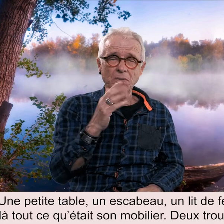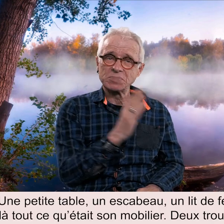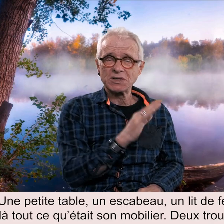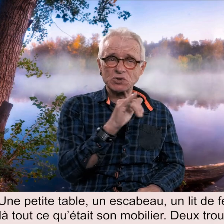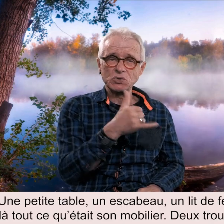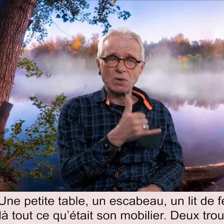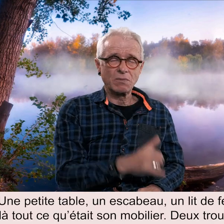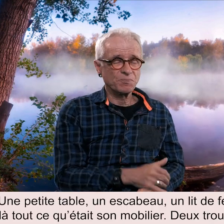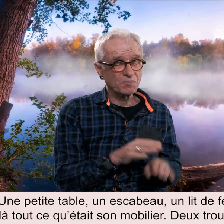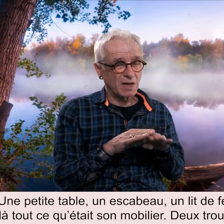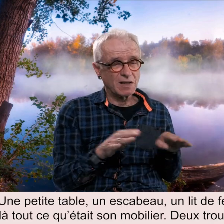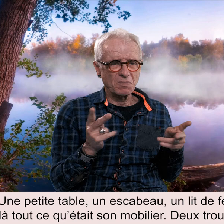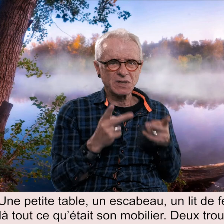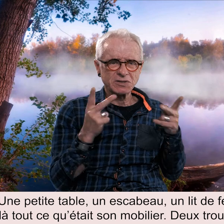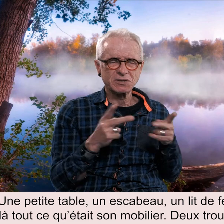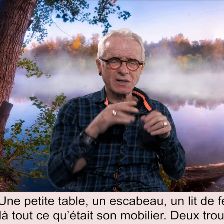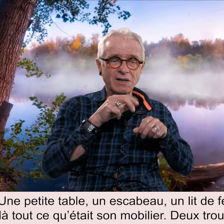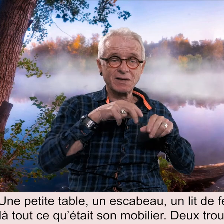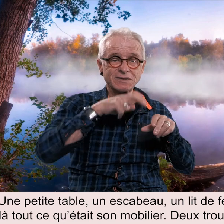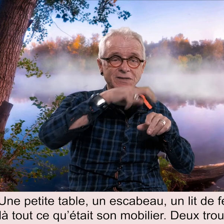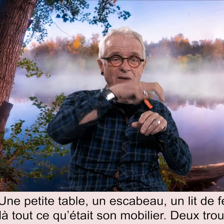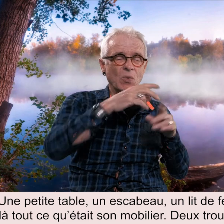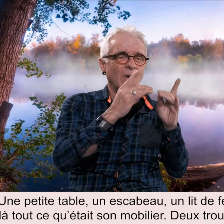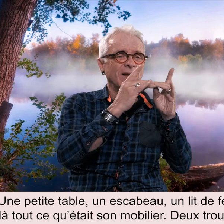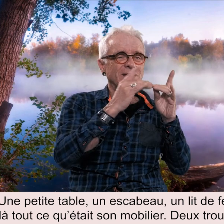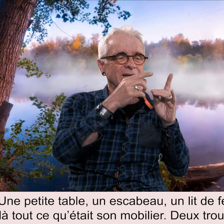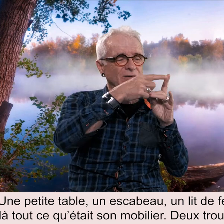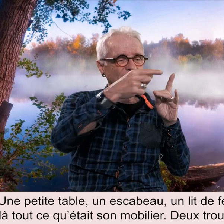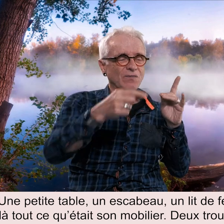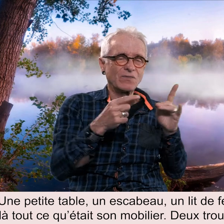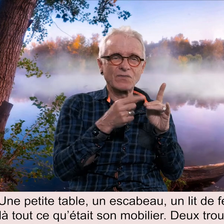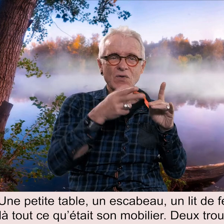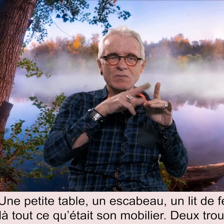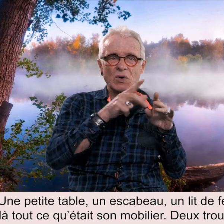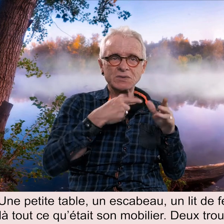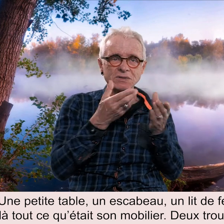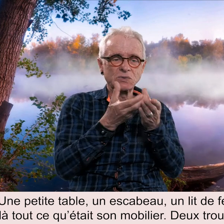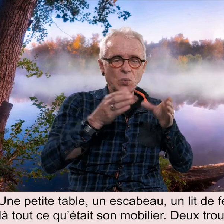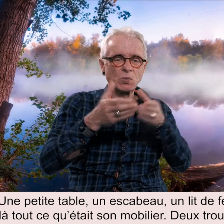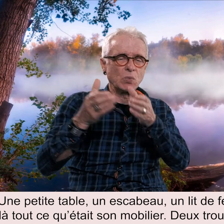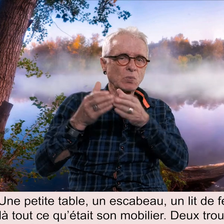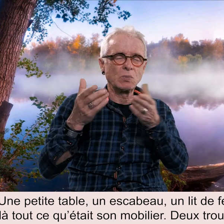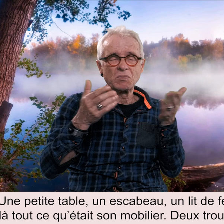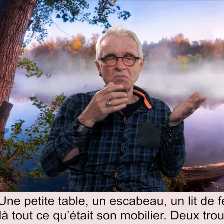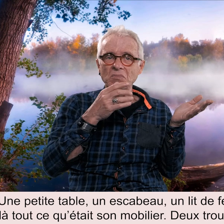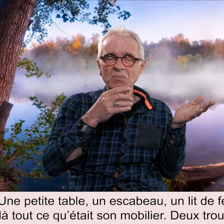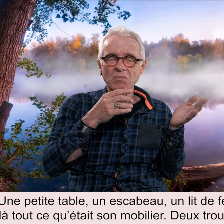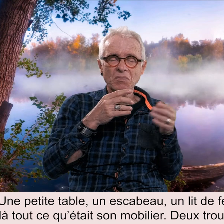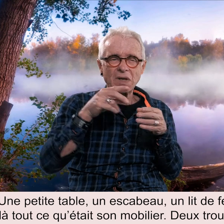Une petite table, un escabeau, un lit de feuilles mortes et trois coupes d'argile, voilà tout ce qu'était son mobilier.